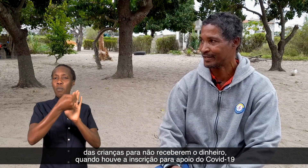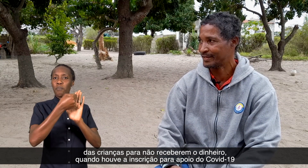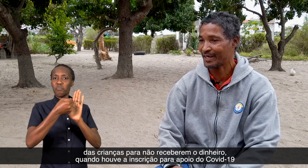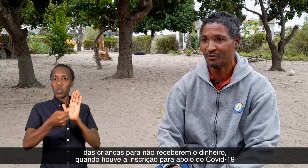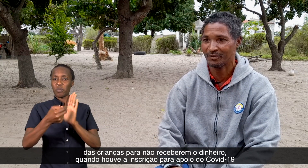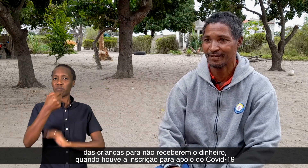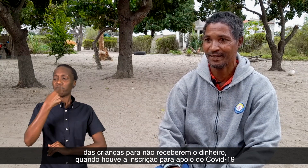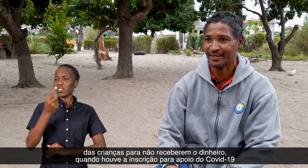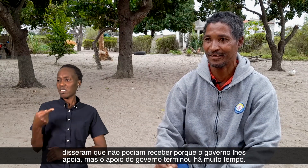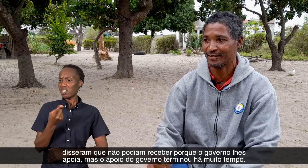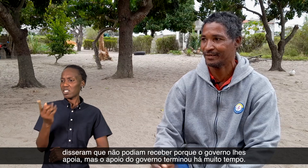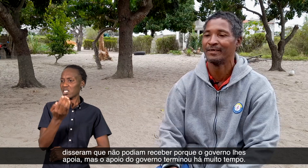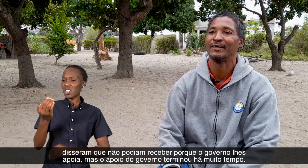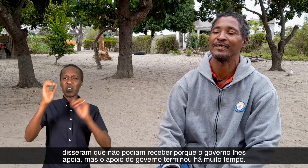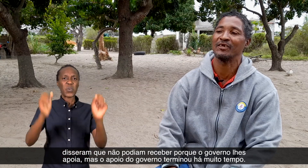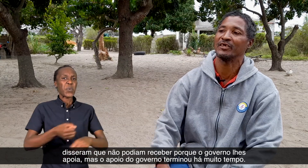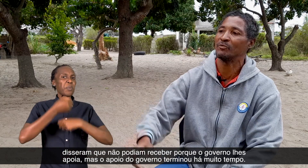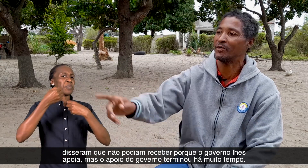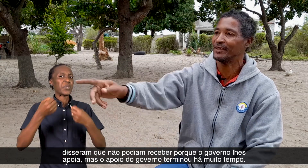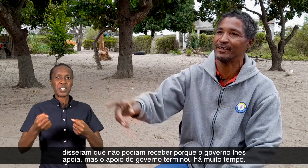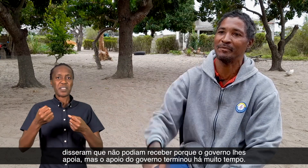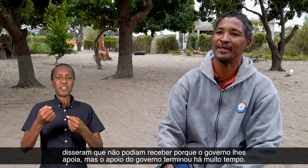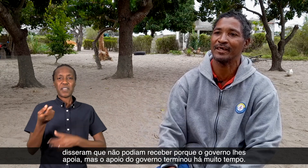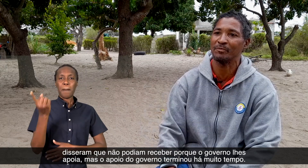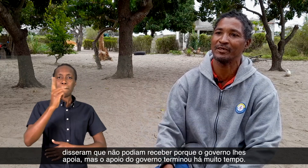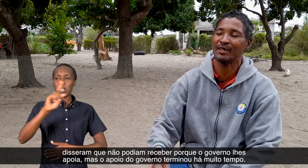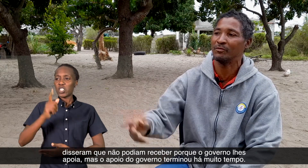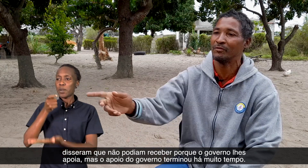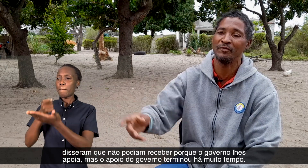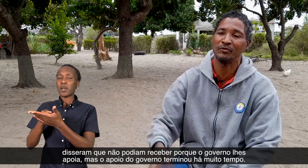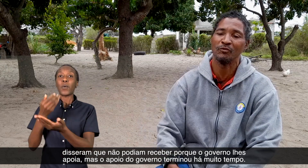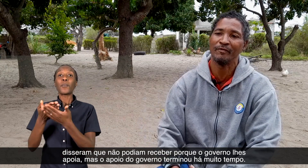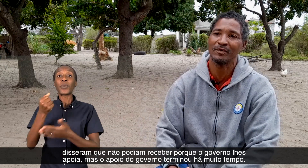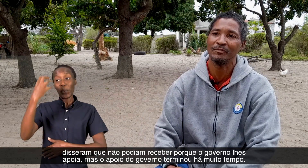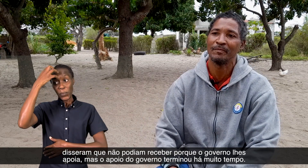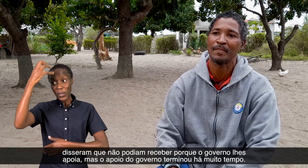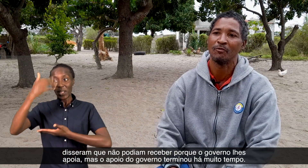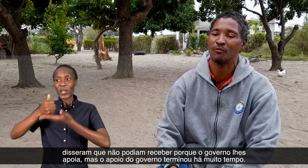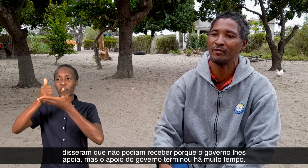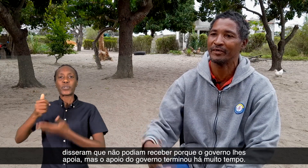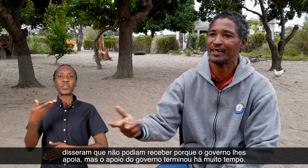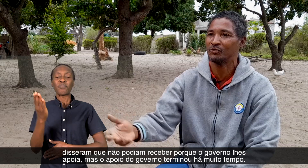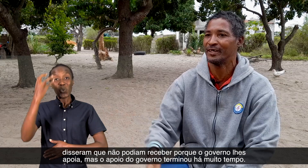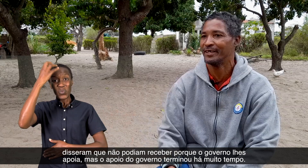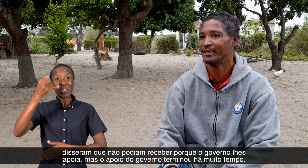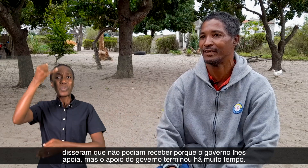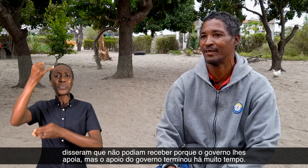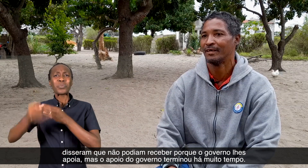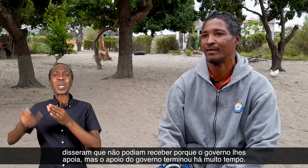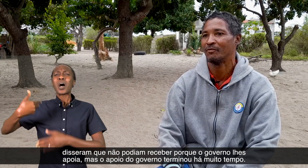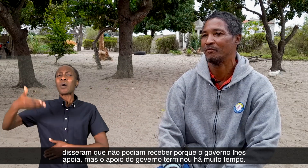a inscrição de andar aqui, disseram que não pode receber isso aqui, porque são filhos do governo. O governo que ajuda